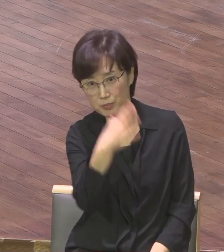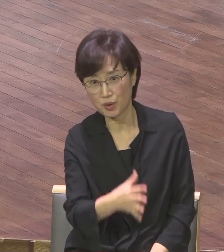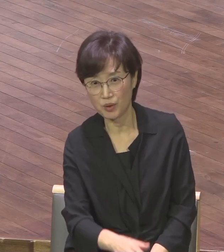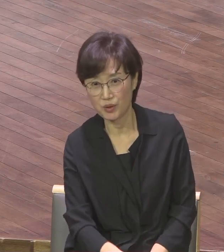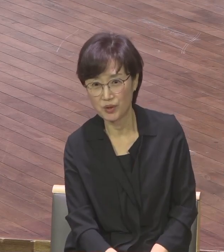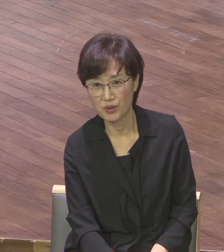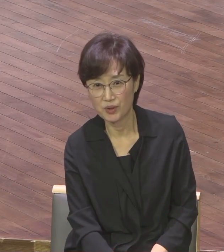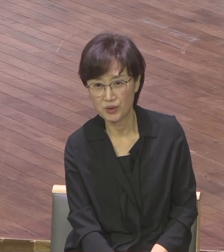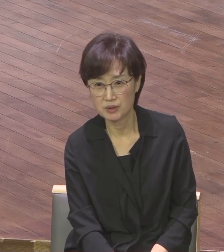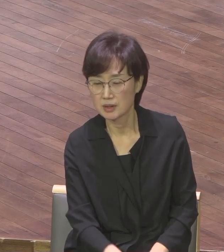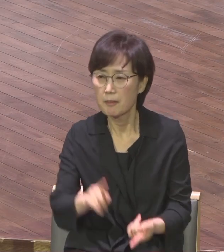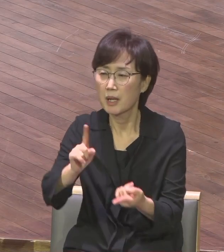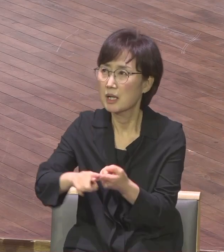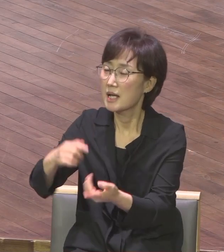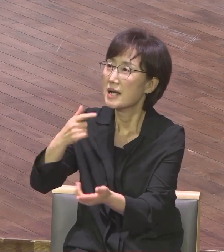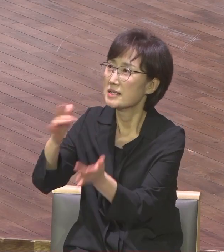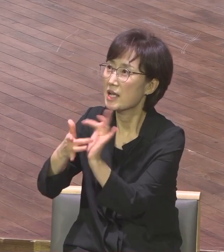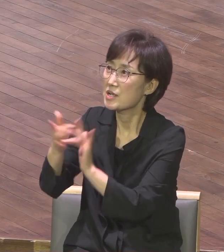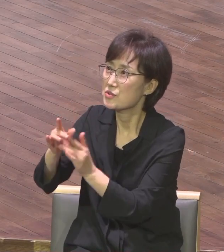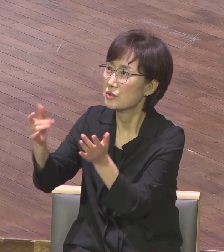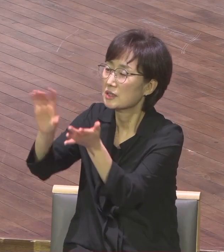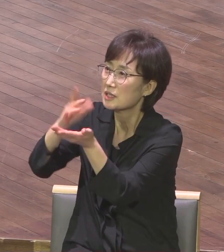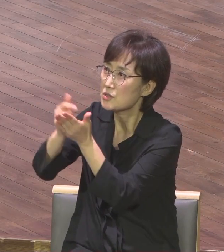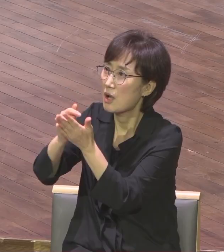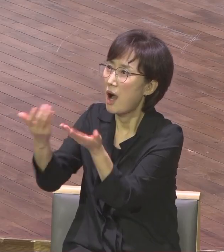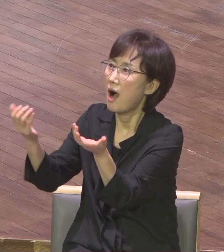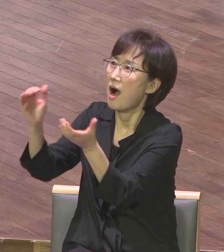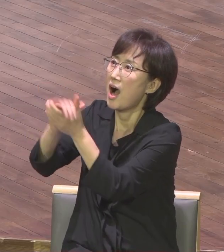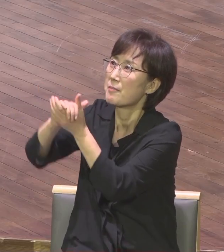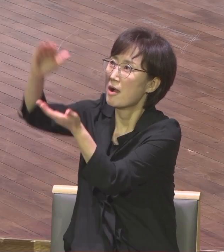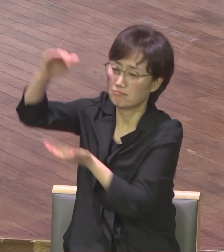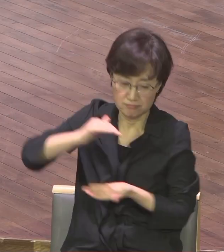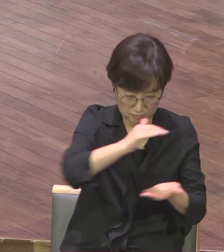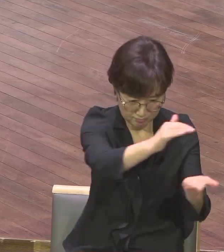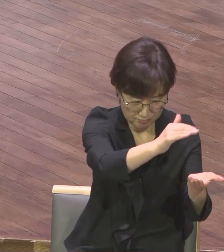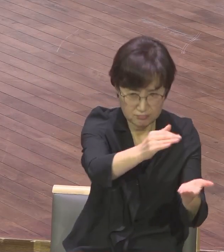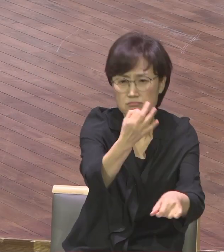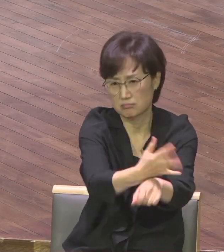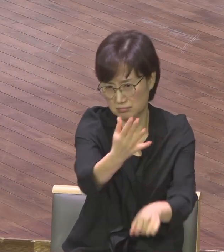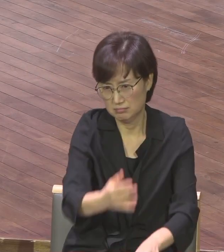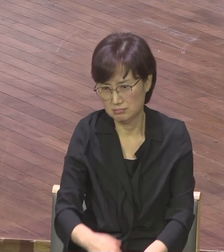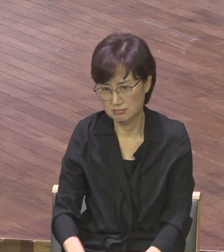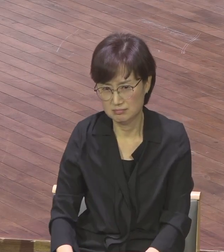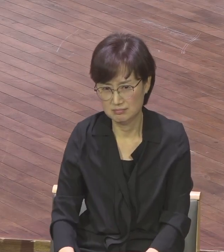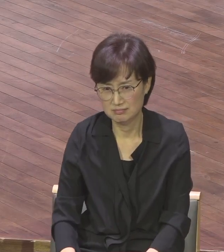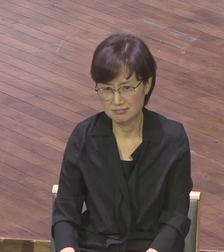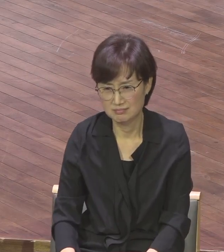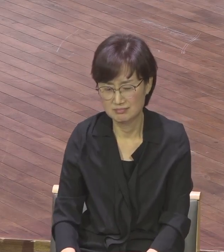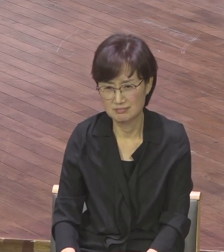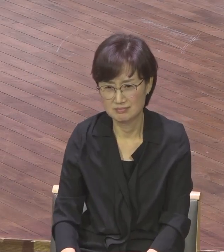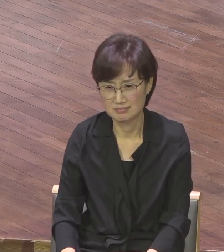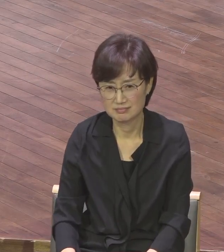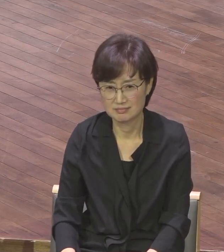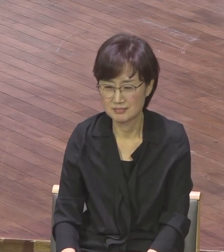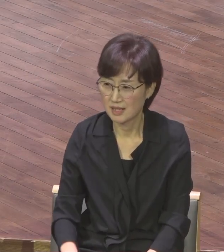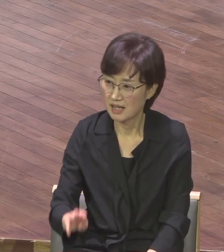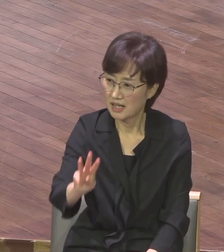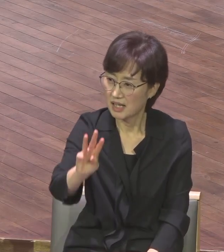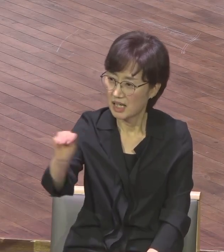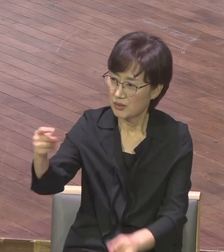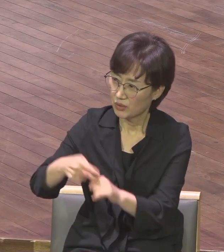그냥 전달하면 되는데, 그냥 말하면 되는데 뭐가 전도가 어렵습니까? 아따 영교회는 맨날 전도